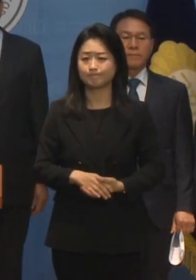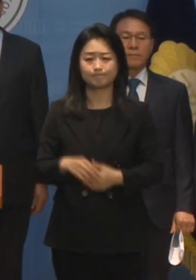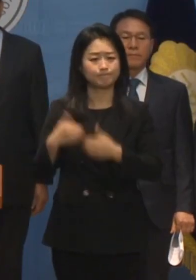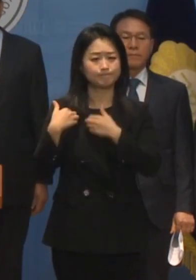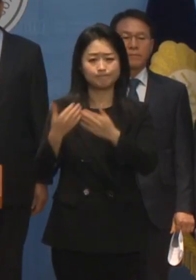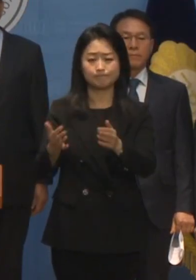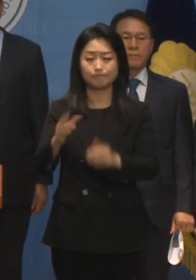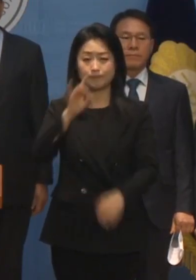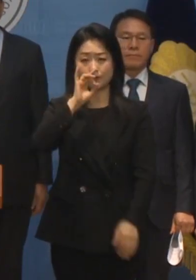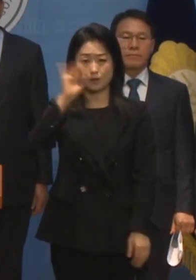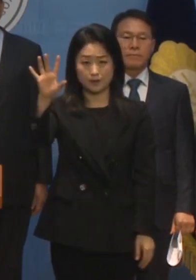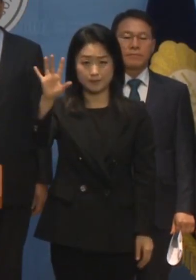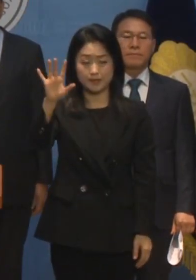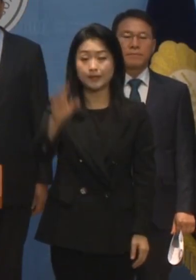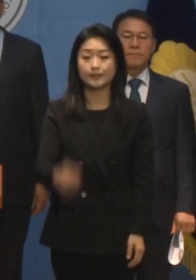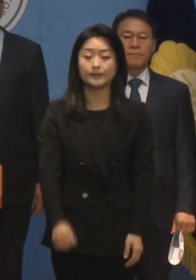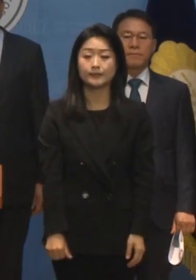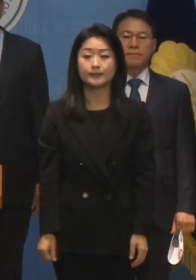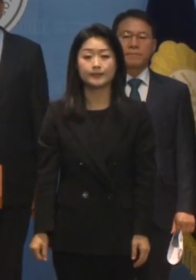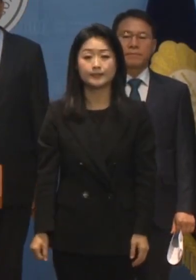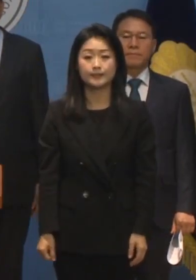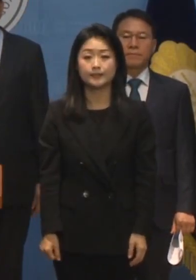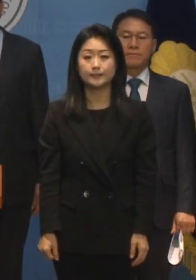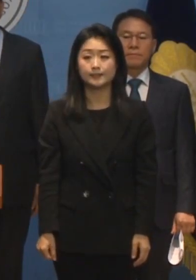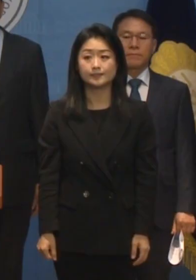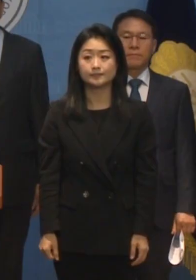방치할 수 없기 때문입니다.